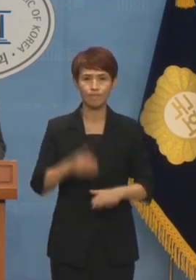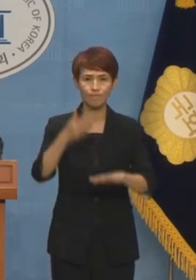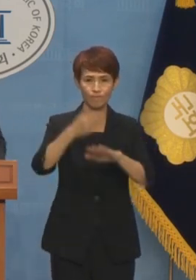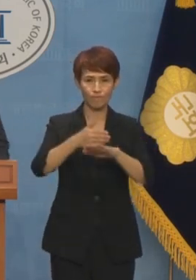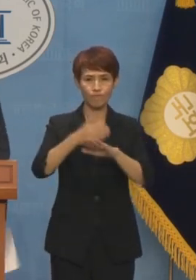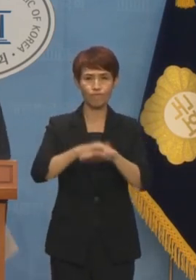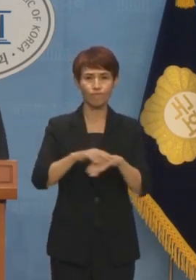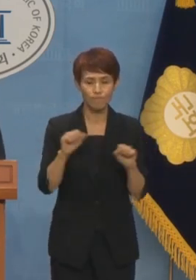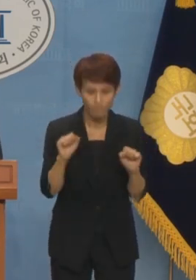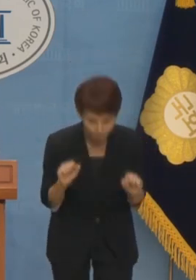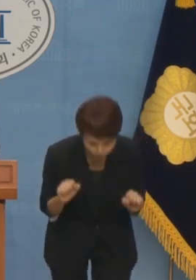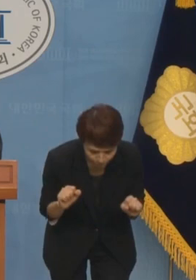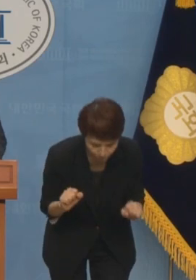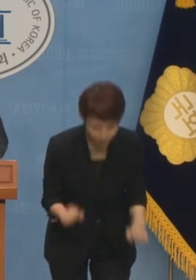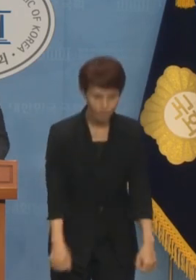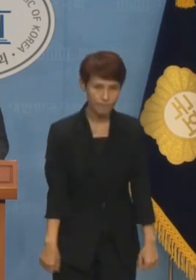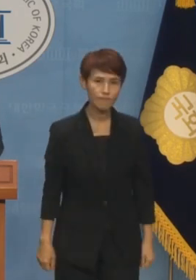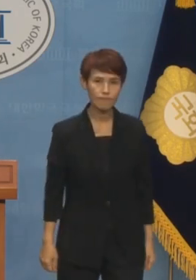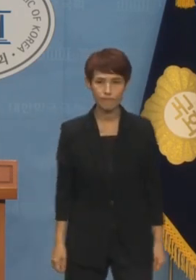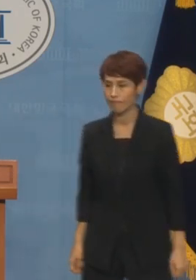고맙습니다.